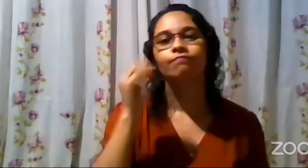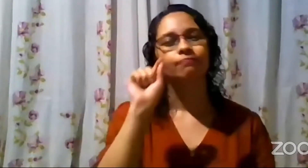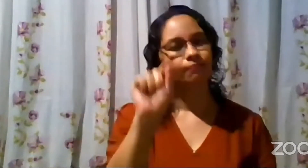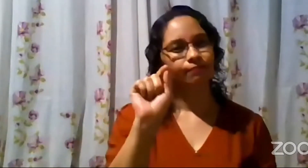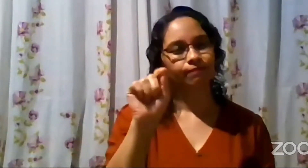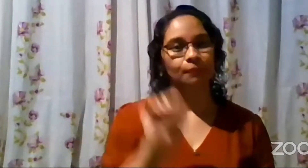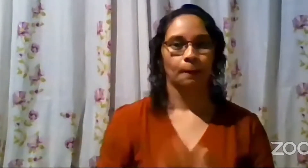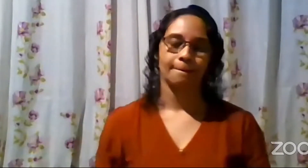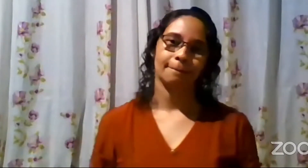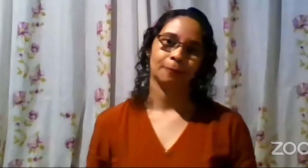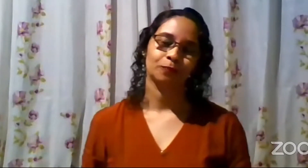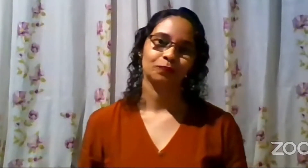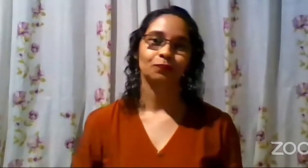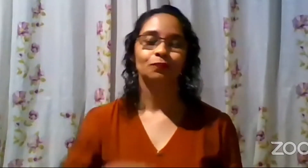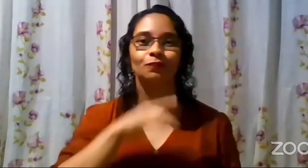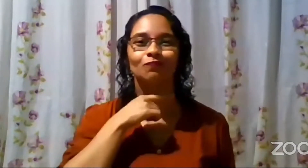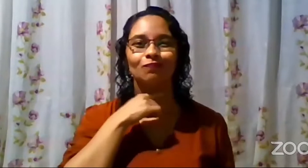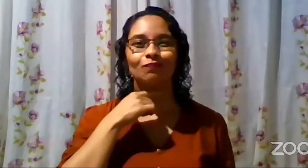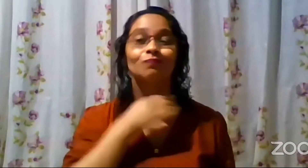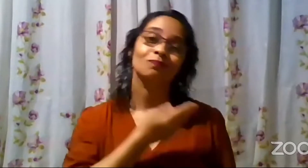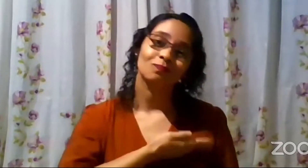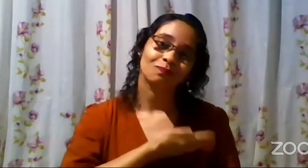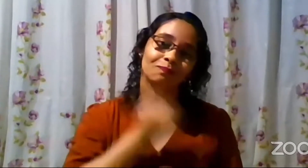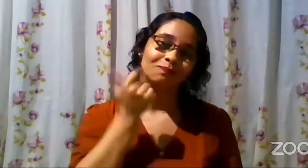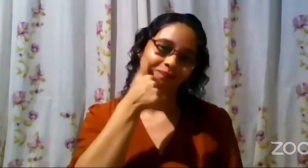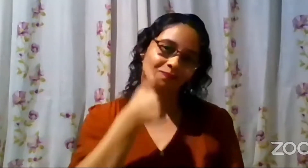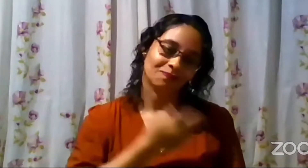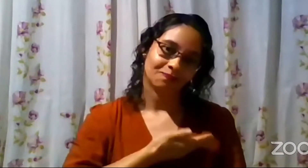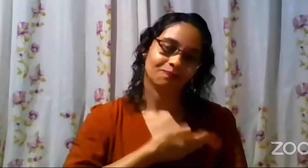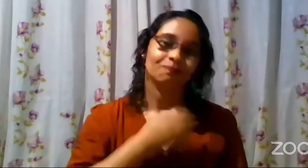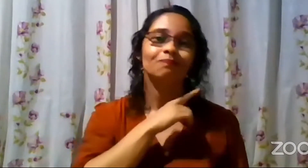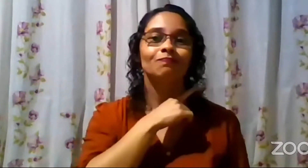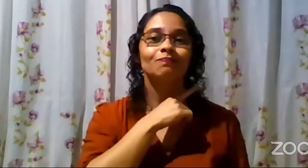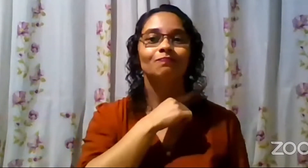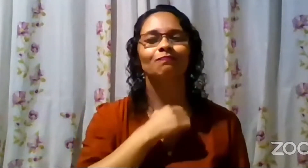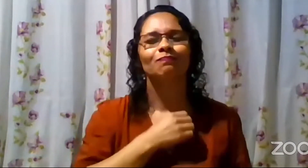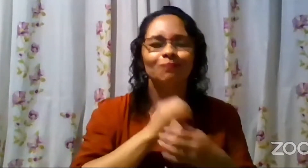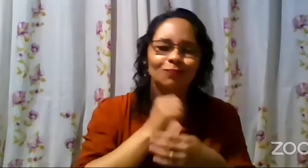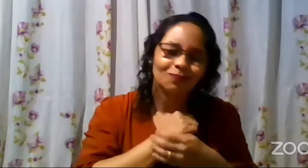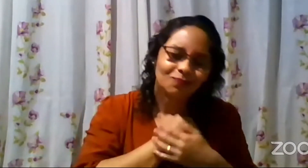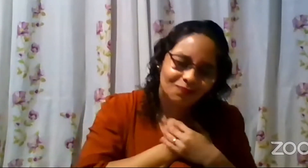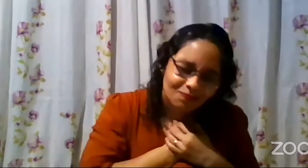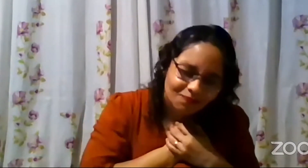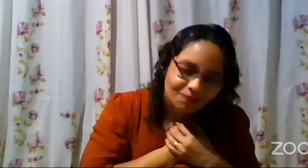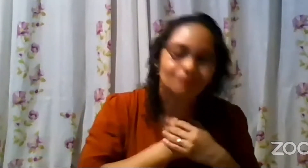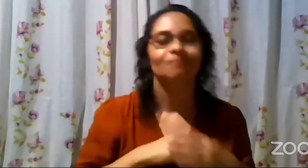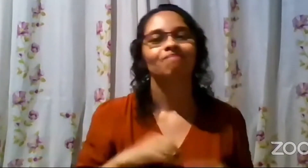Mas aconteceu que uma amiga muito querida,